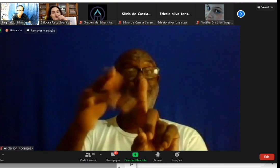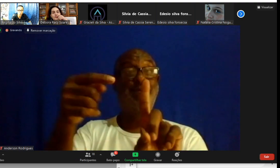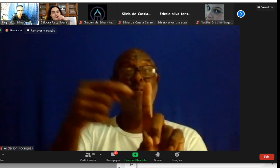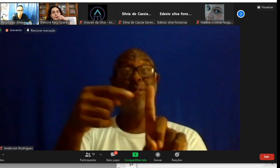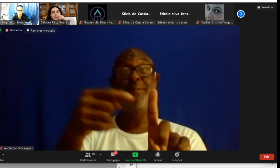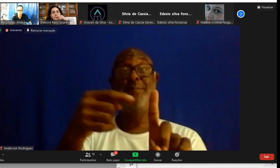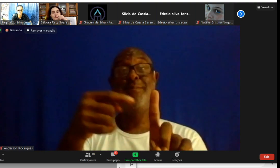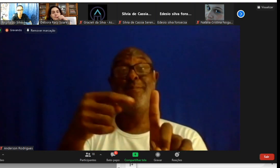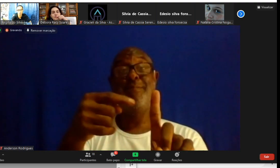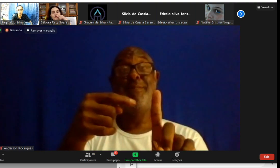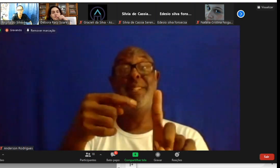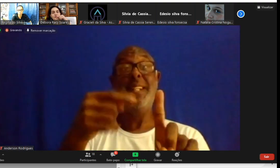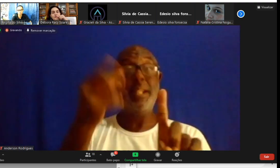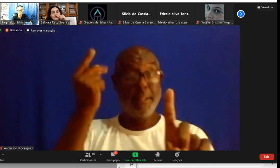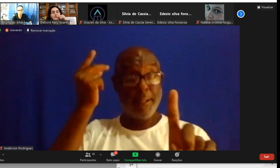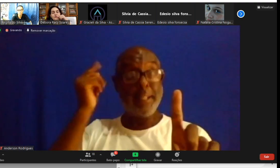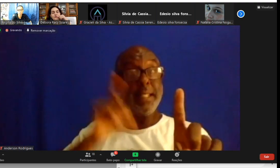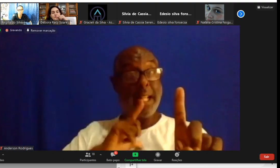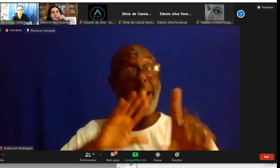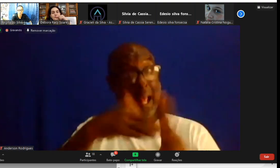capacitismo do surdo.